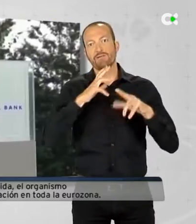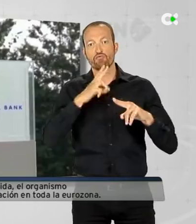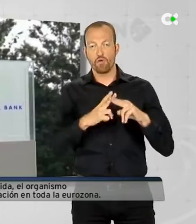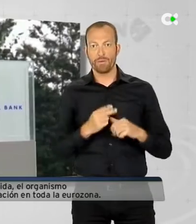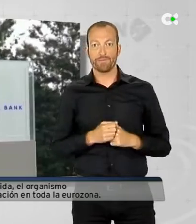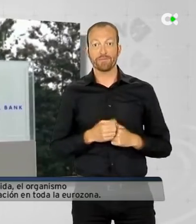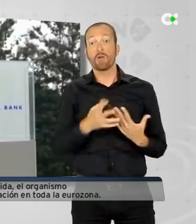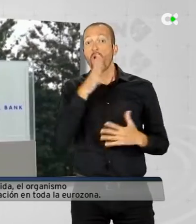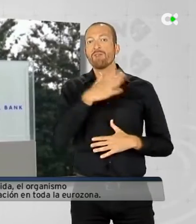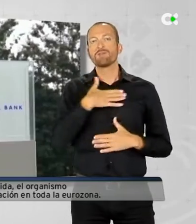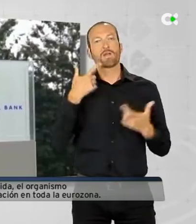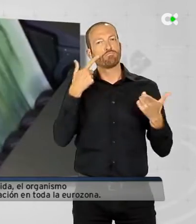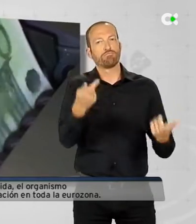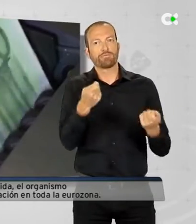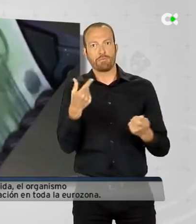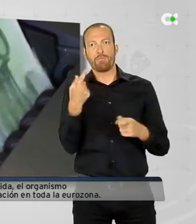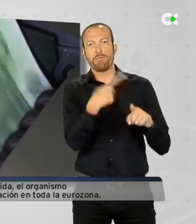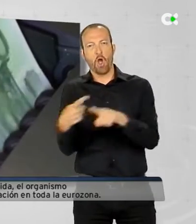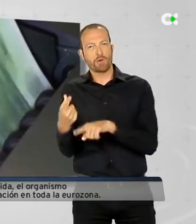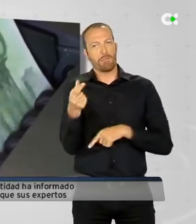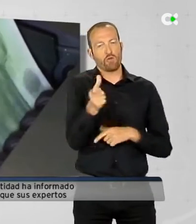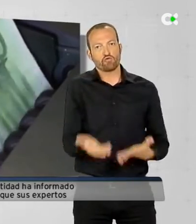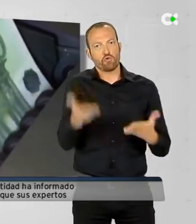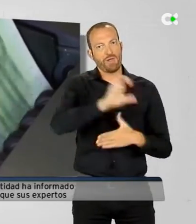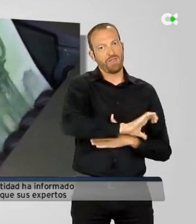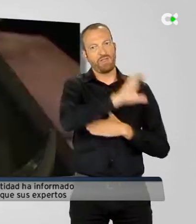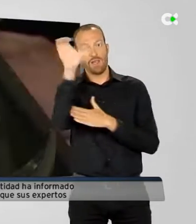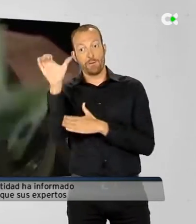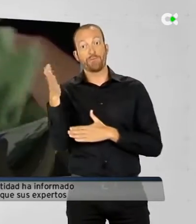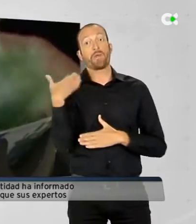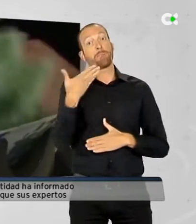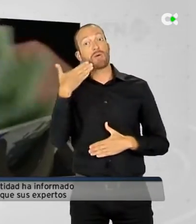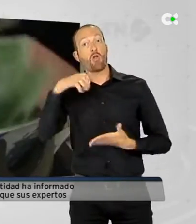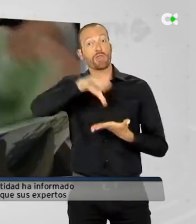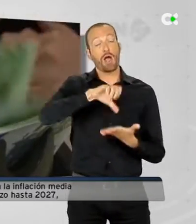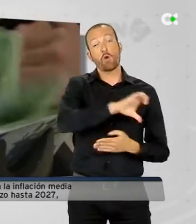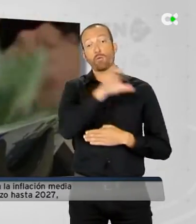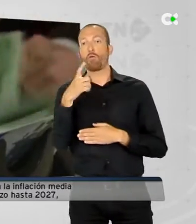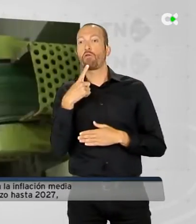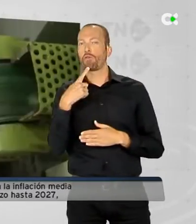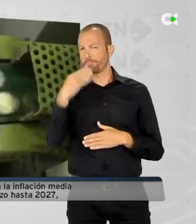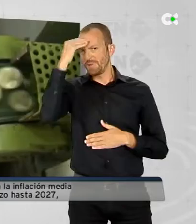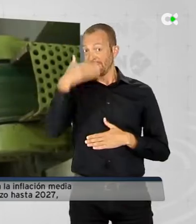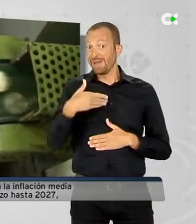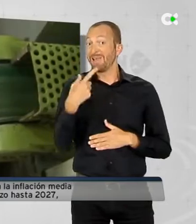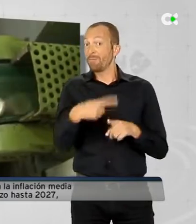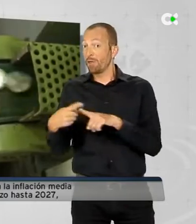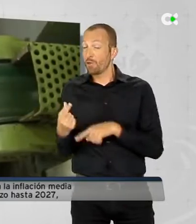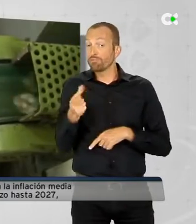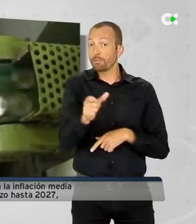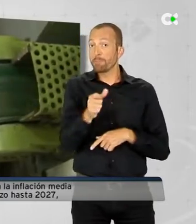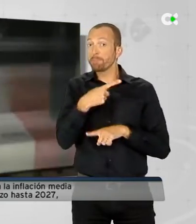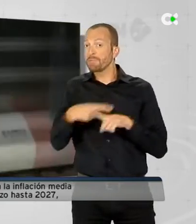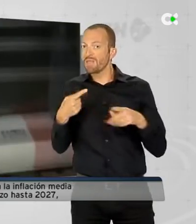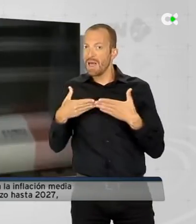el organismo trata de frenar la inflación en toda la eurozona. De hecho, la entidad ha informado este viernes que sus expertos revisan al alza la inflación media a largo